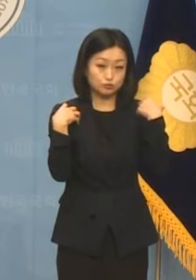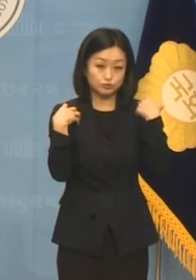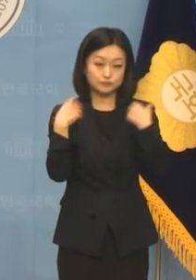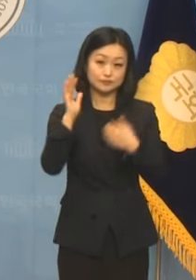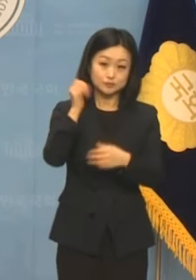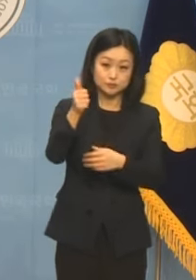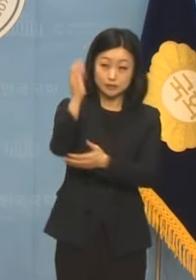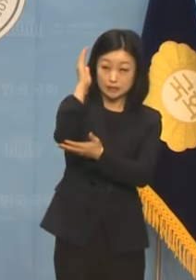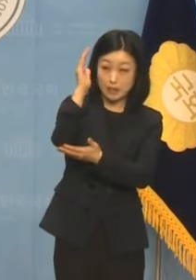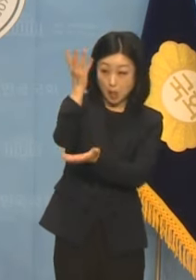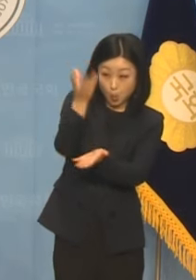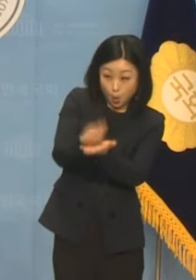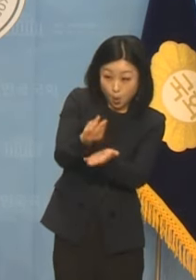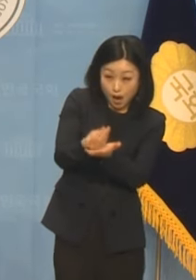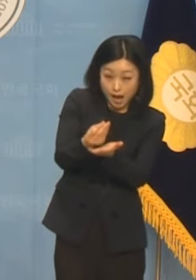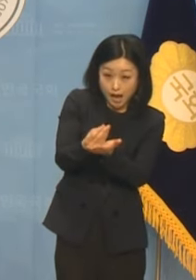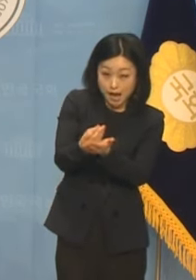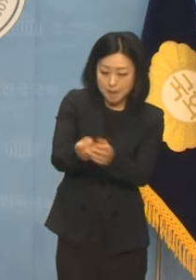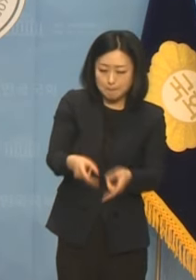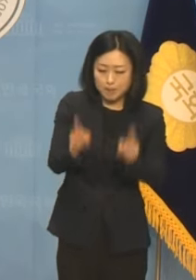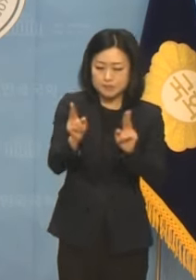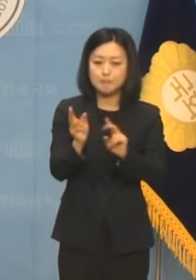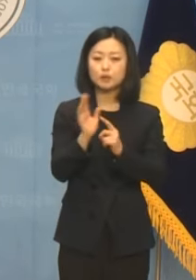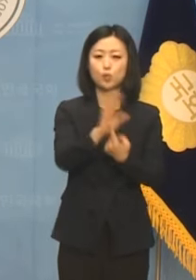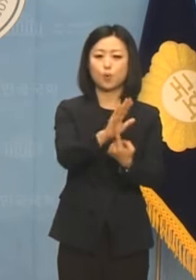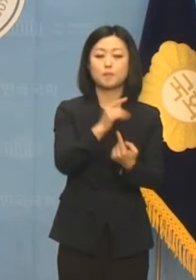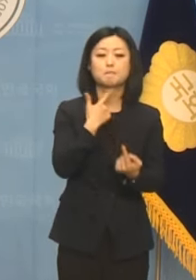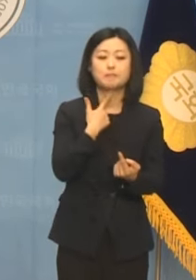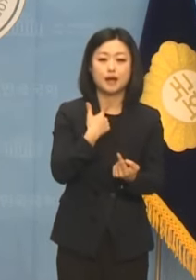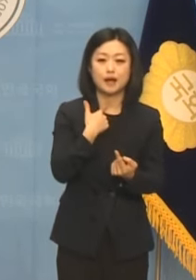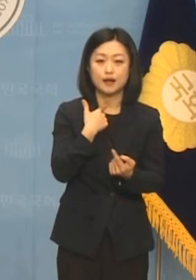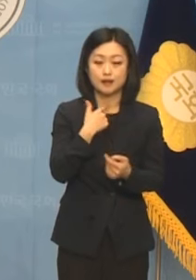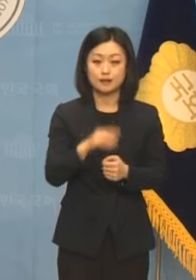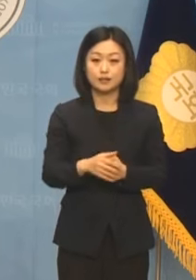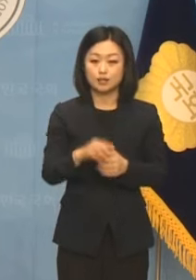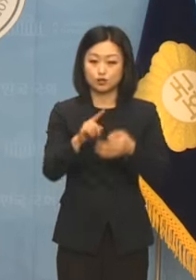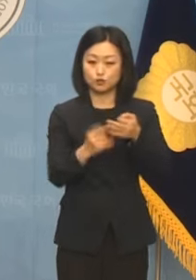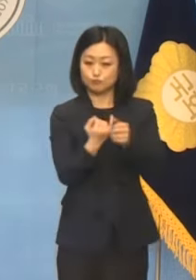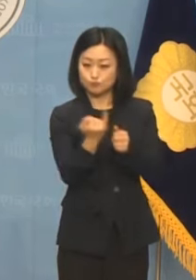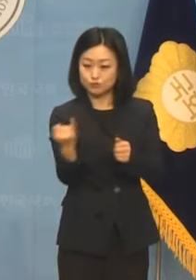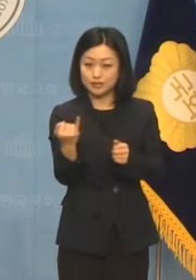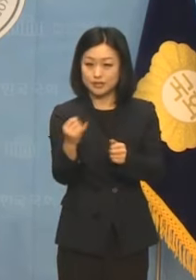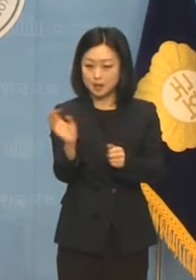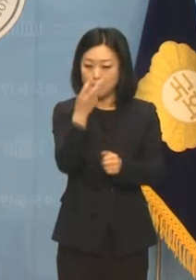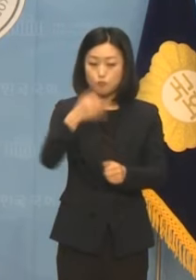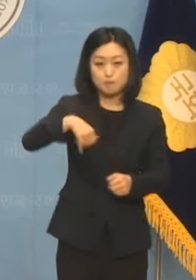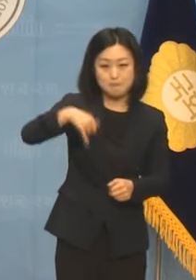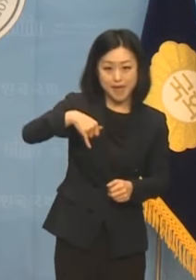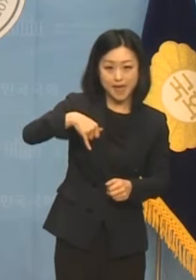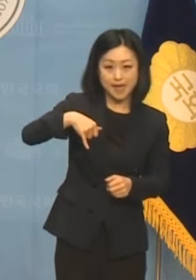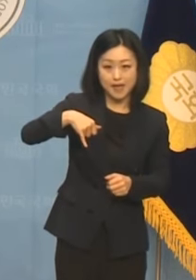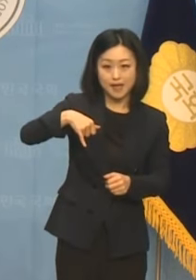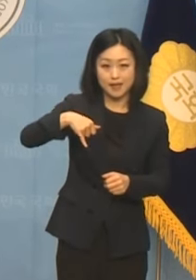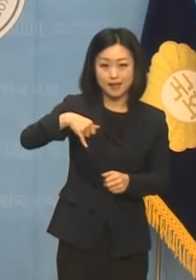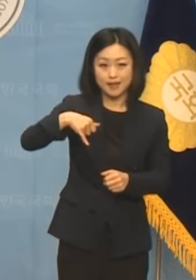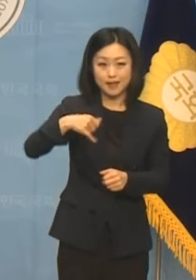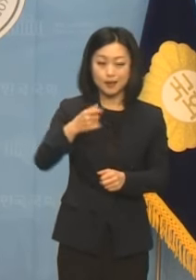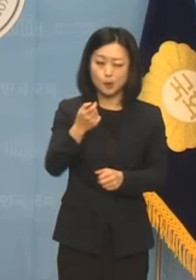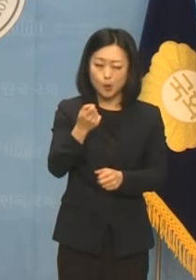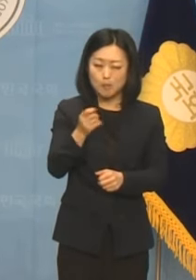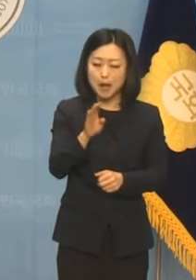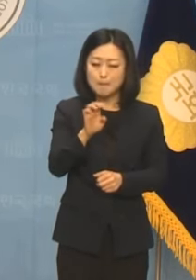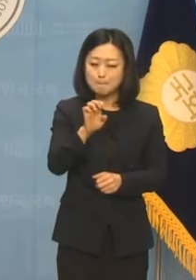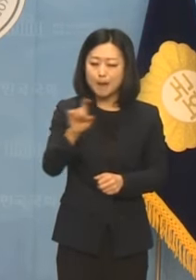이례적으로 녹화하는 것을 편집해 방송하면서 김건희 여사가 받은 명품백을 진행자가 조그만 파우치라고